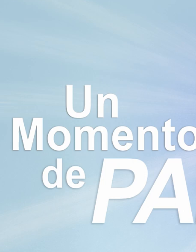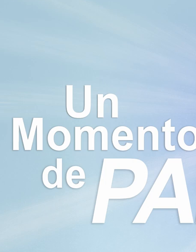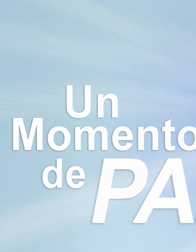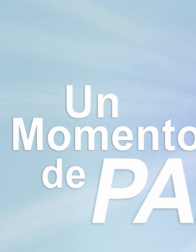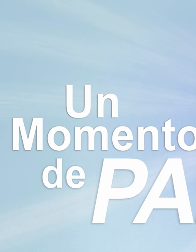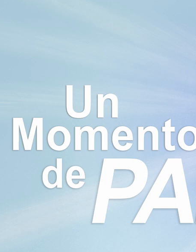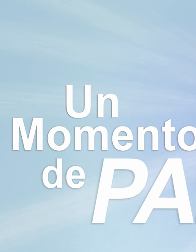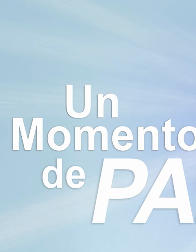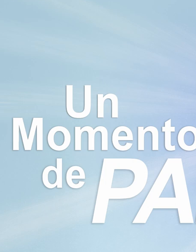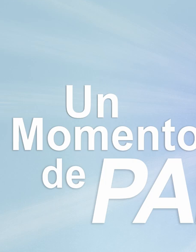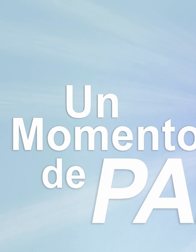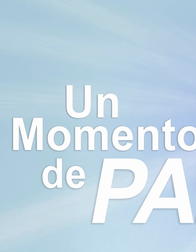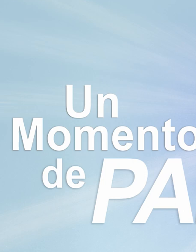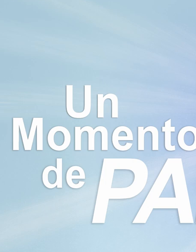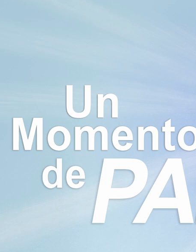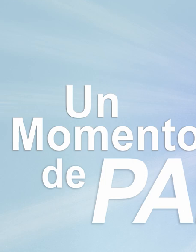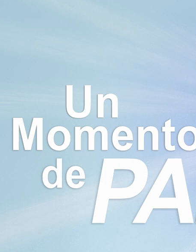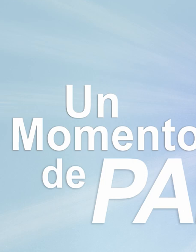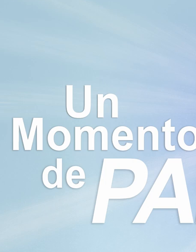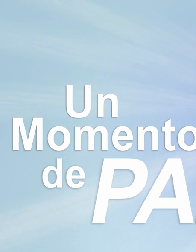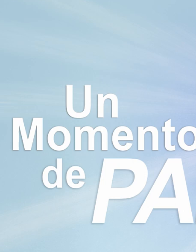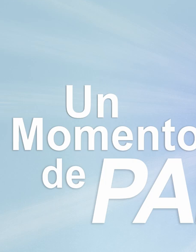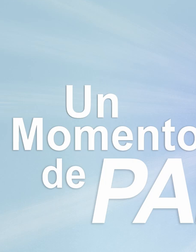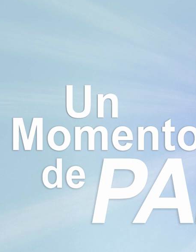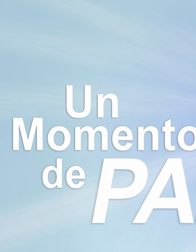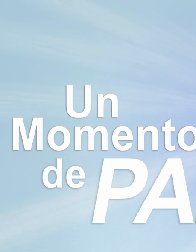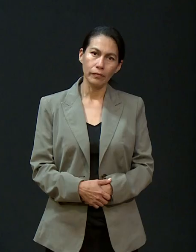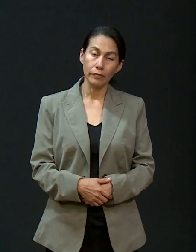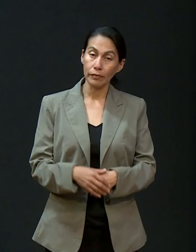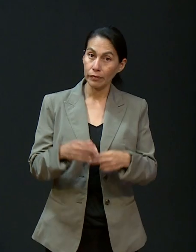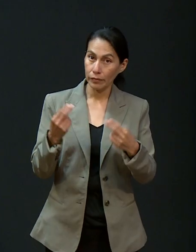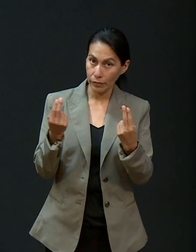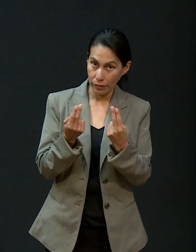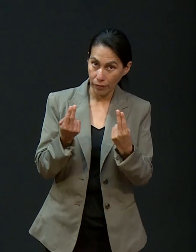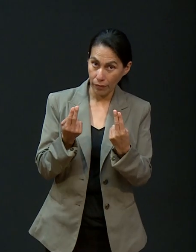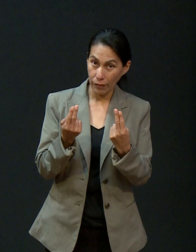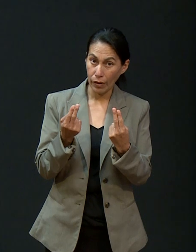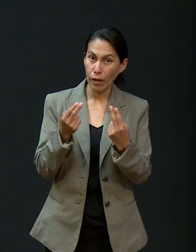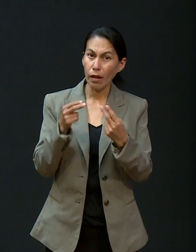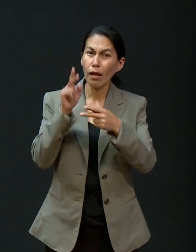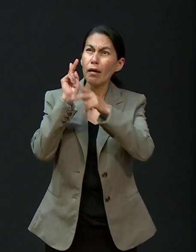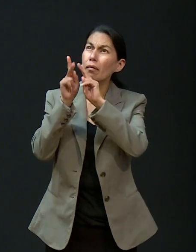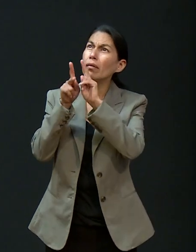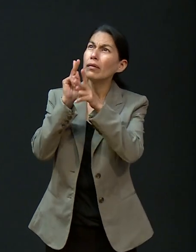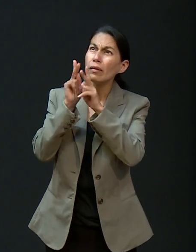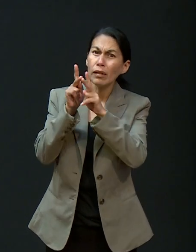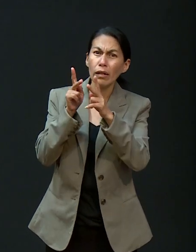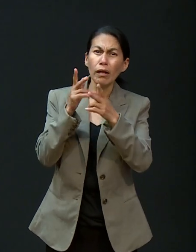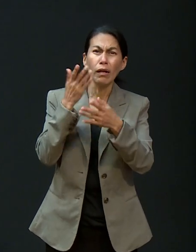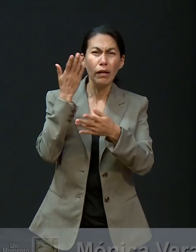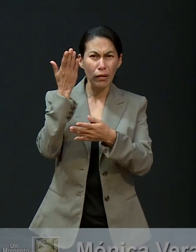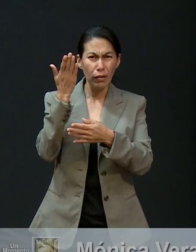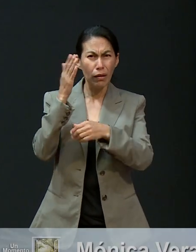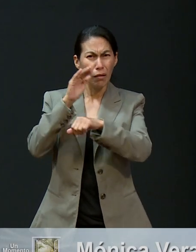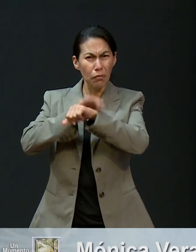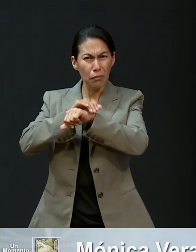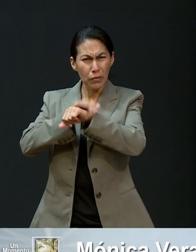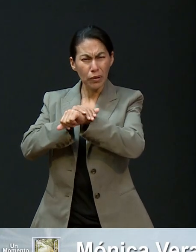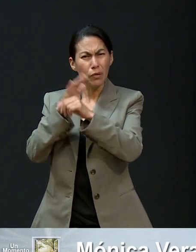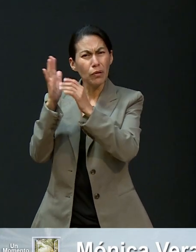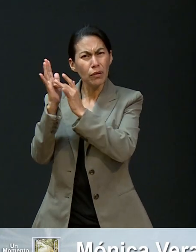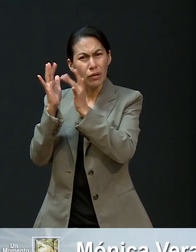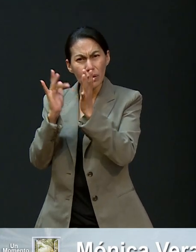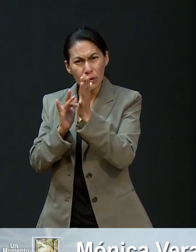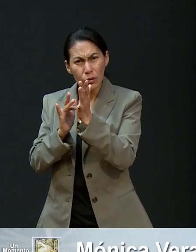Un Momento de Paz La necesidad de platicar con